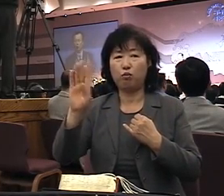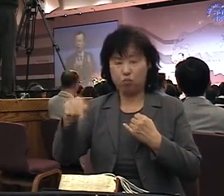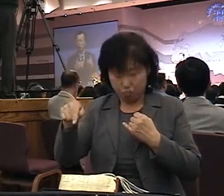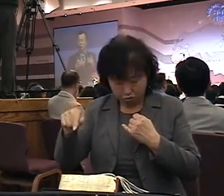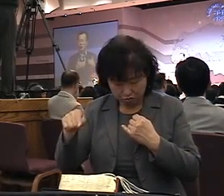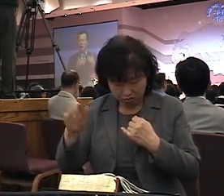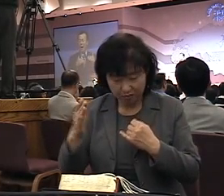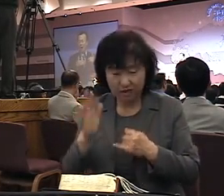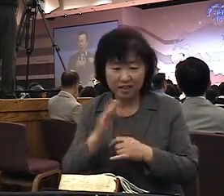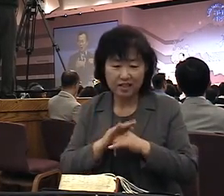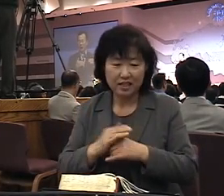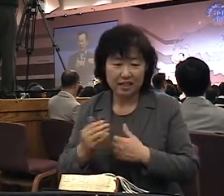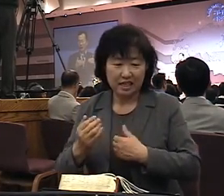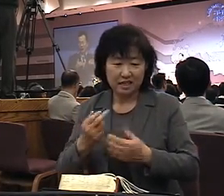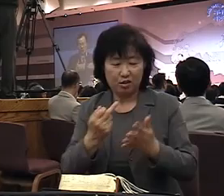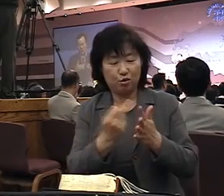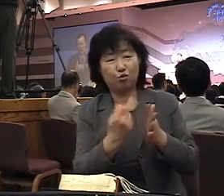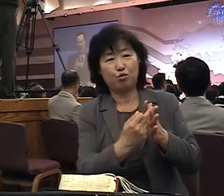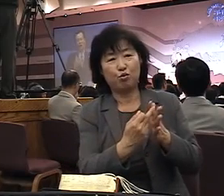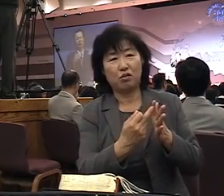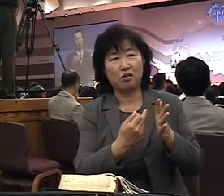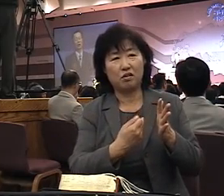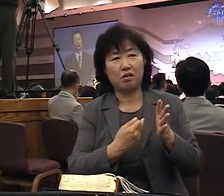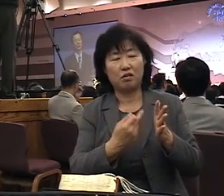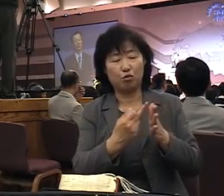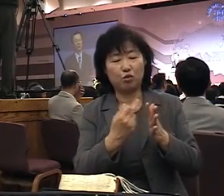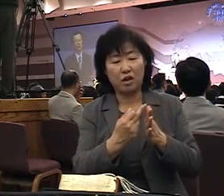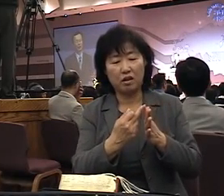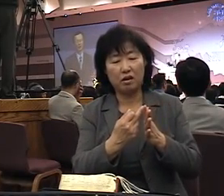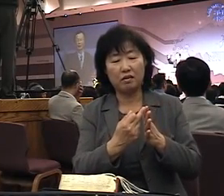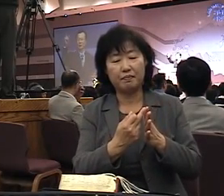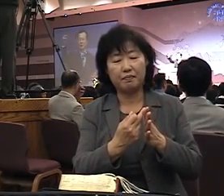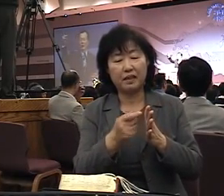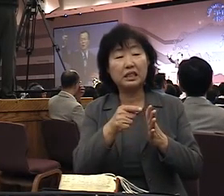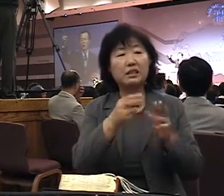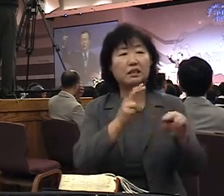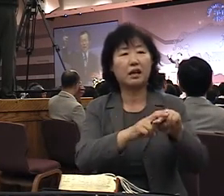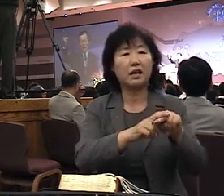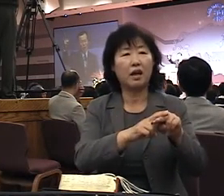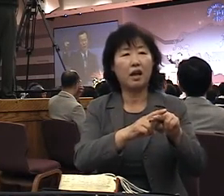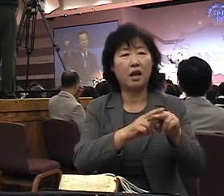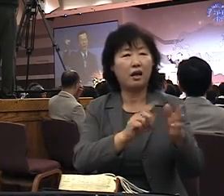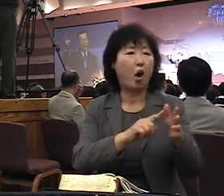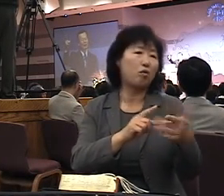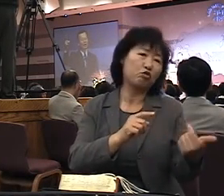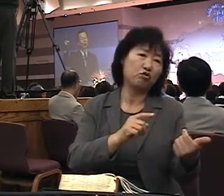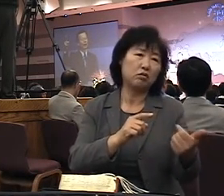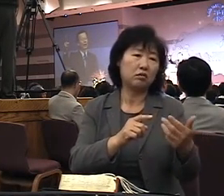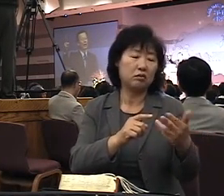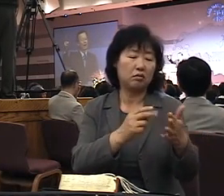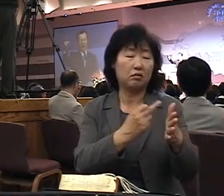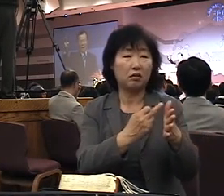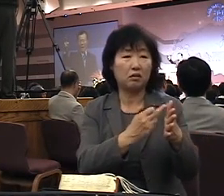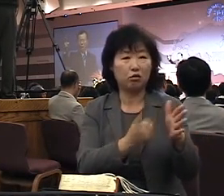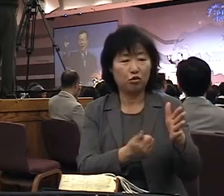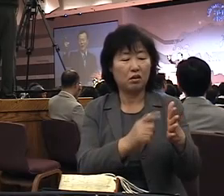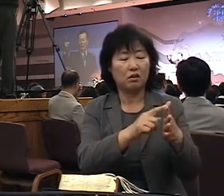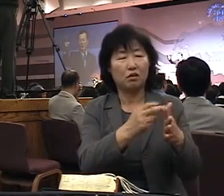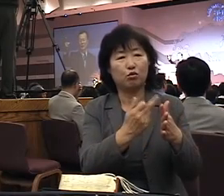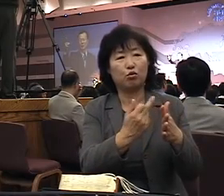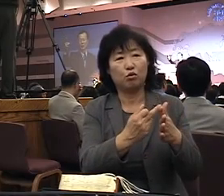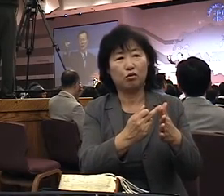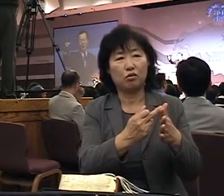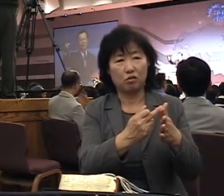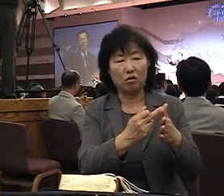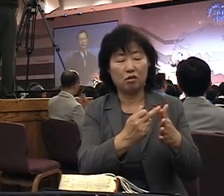때문에 둘째 아들이 이제 그 자리로 들어가서 그 가정의 가문, 맏아들로 인한 가문의